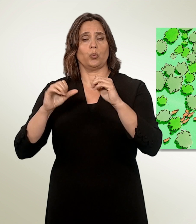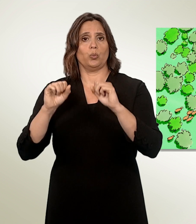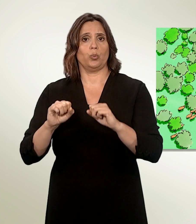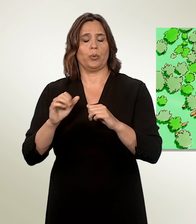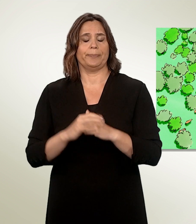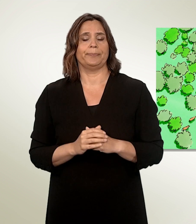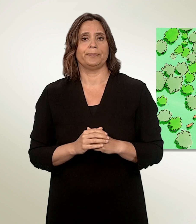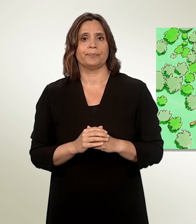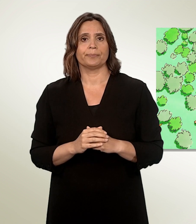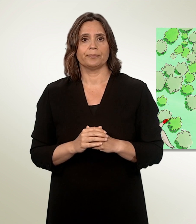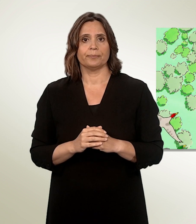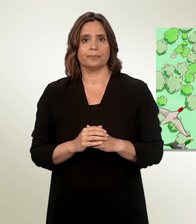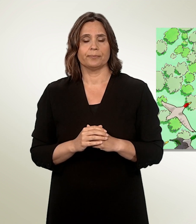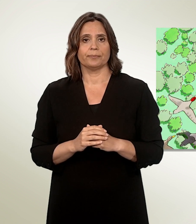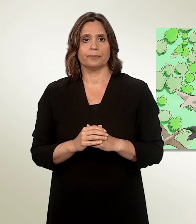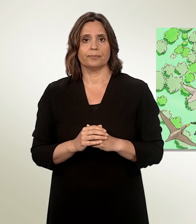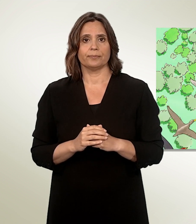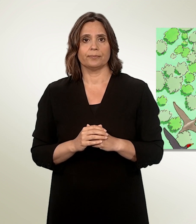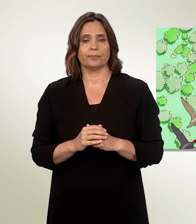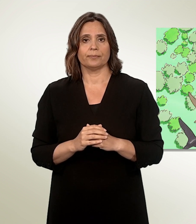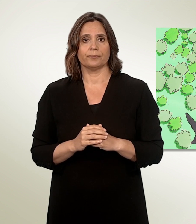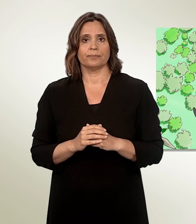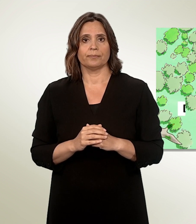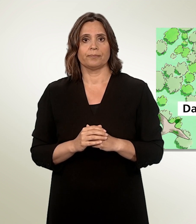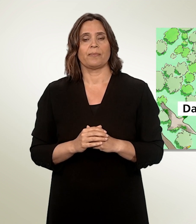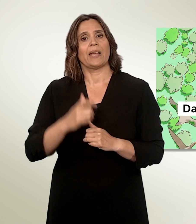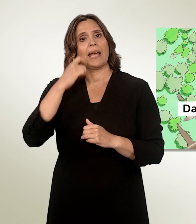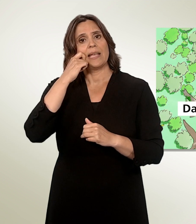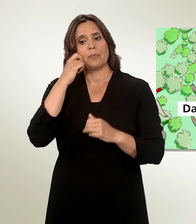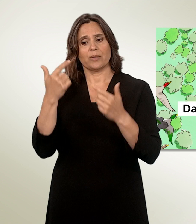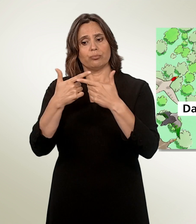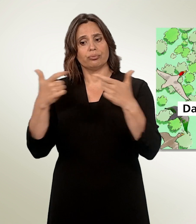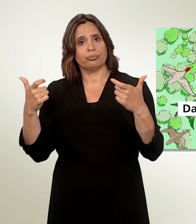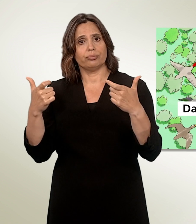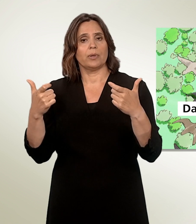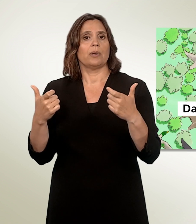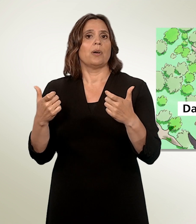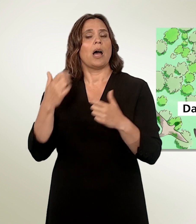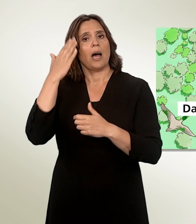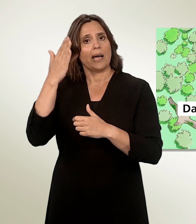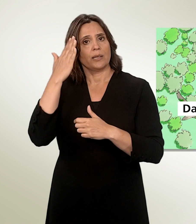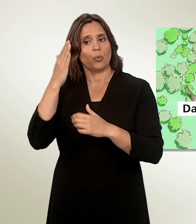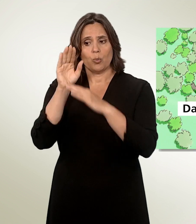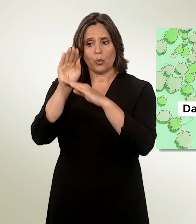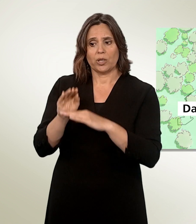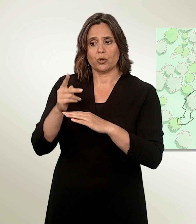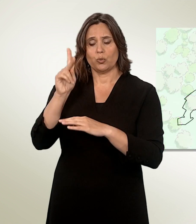spéciaux supplémentaires seront construits. Davantage d'espèces, comme les canards sauvages, seront ainsi protégées. La